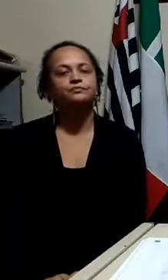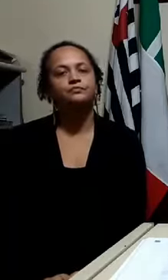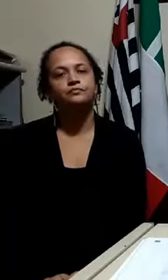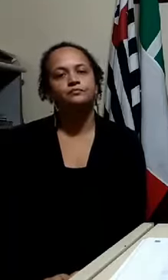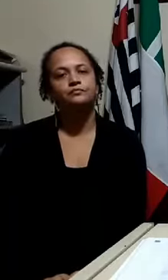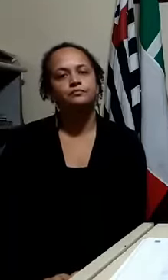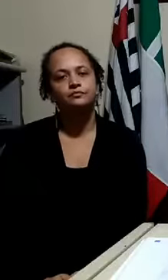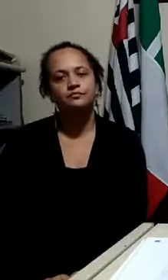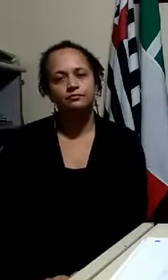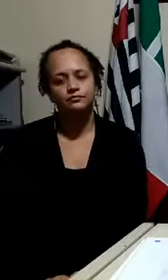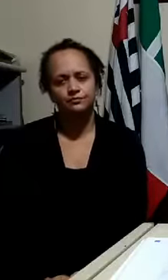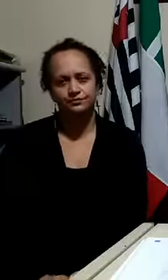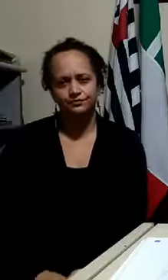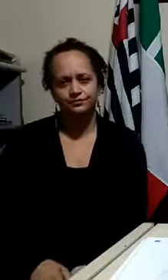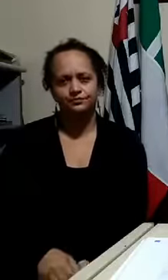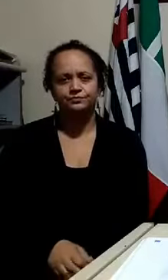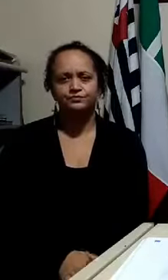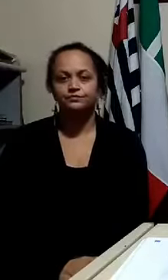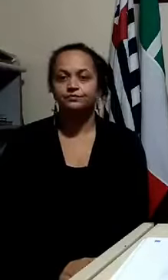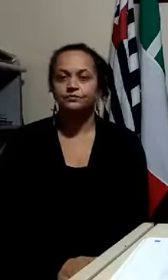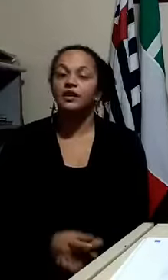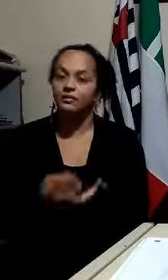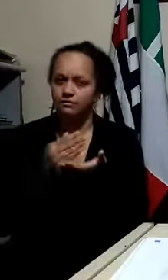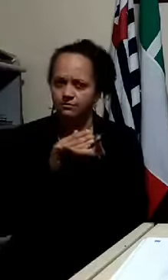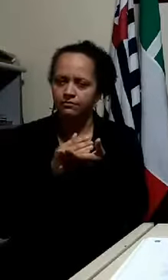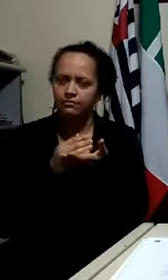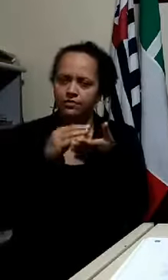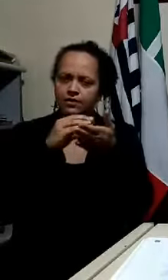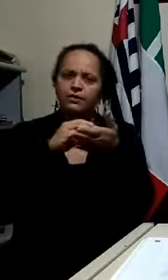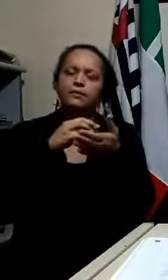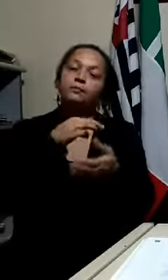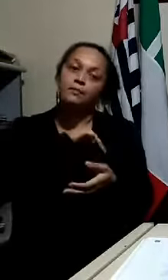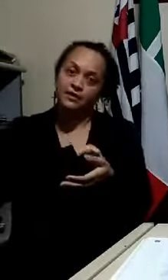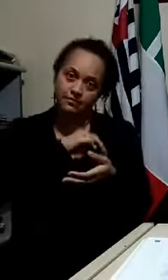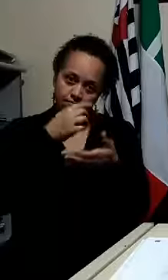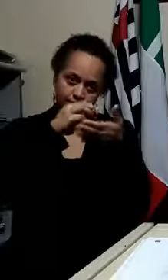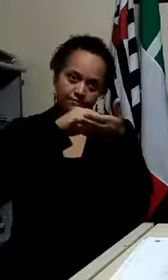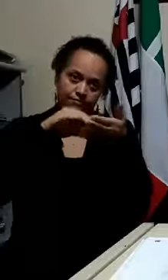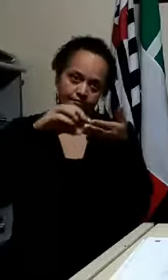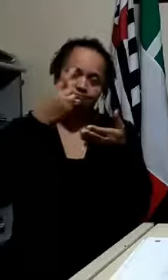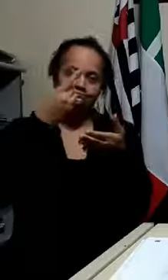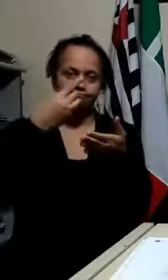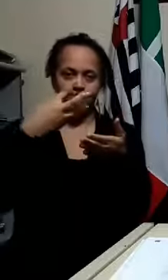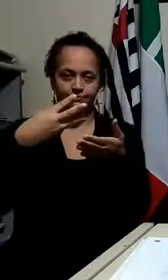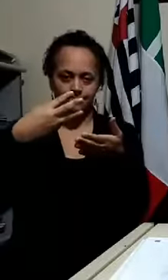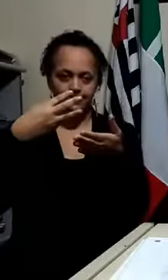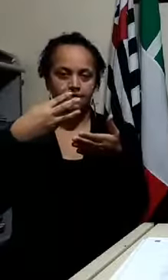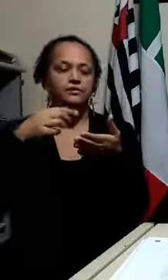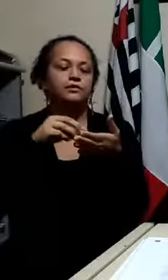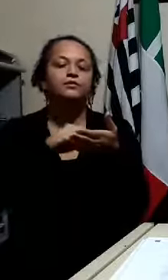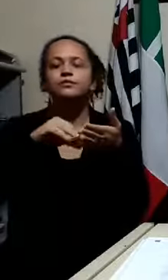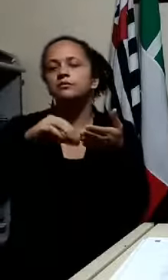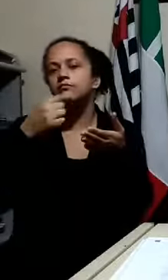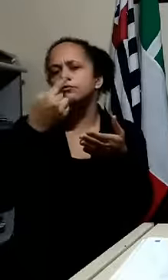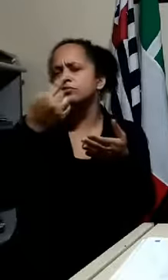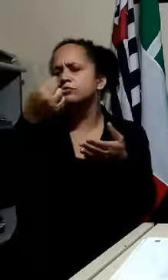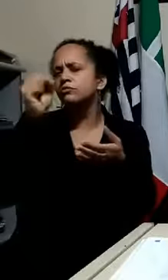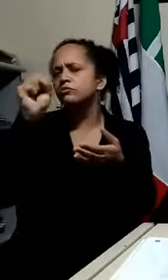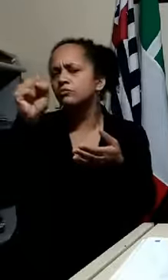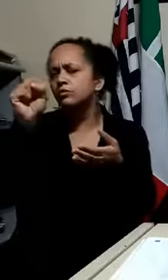né? Aí, a partir do versículo 18, Jesus ele explica, ele dá uma